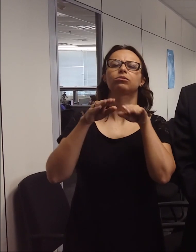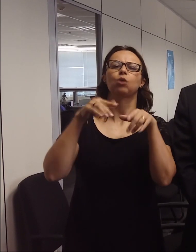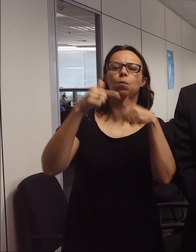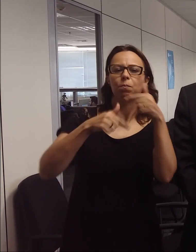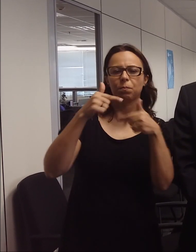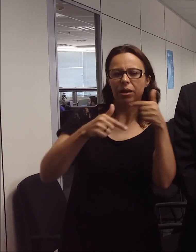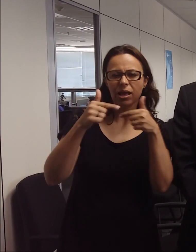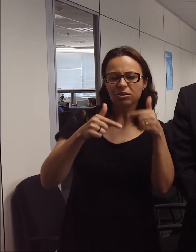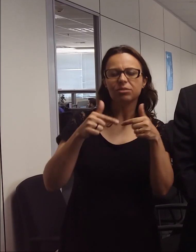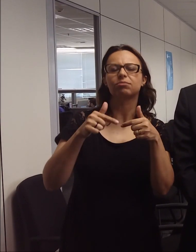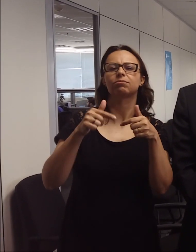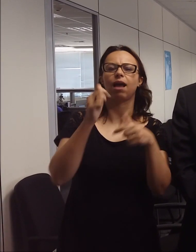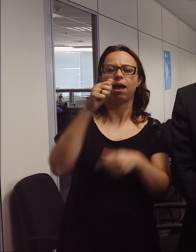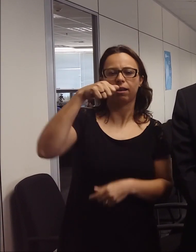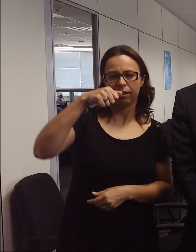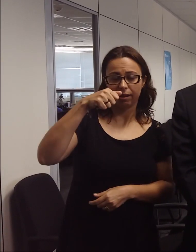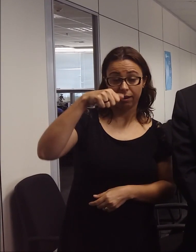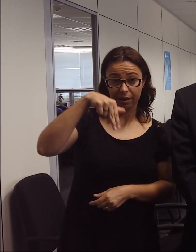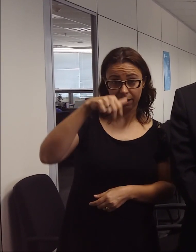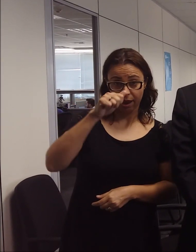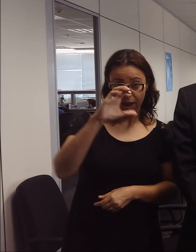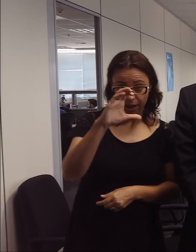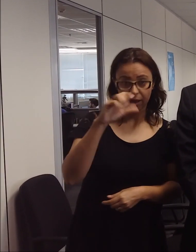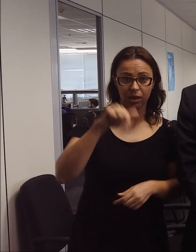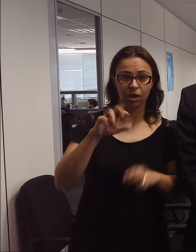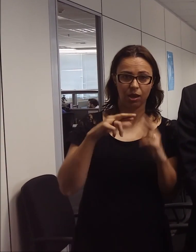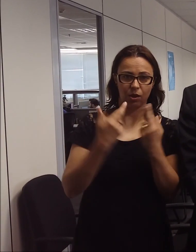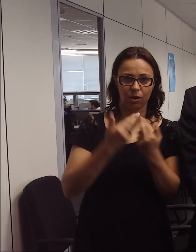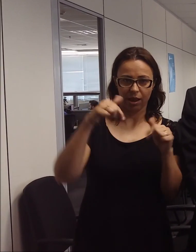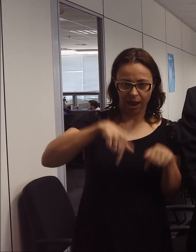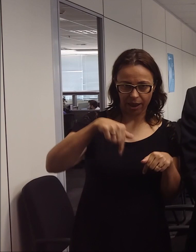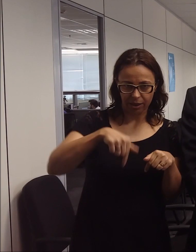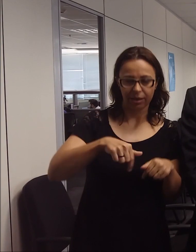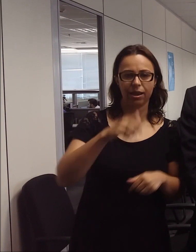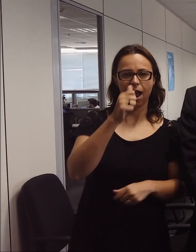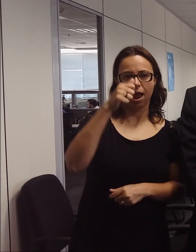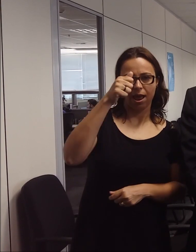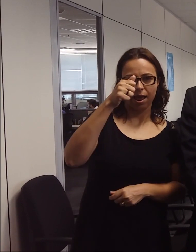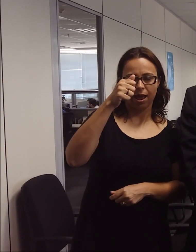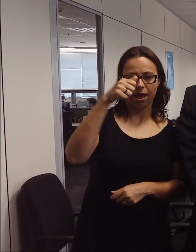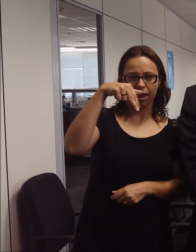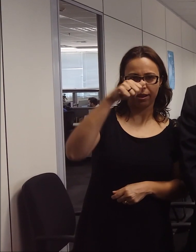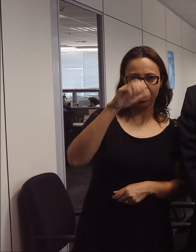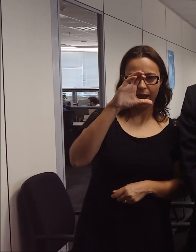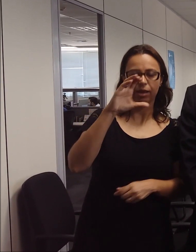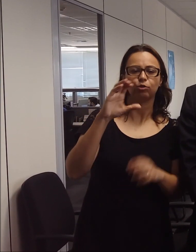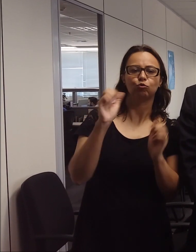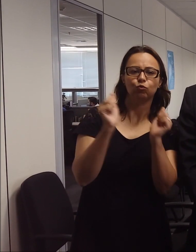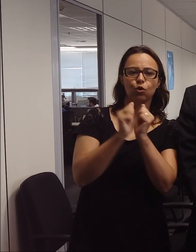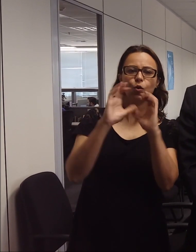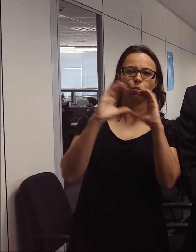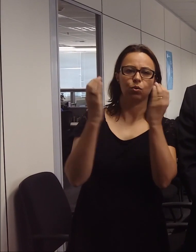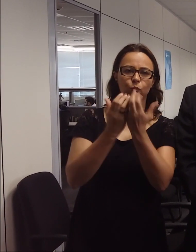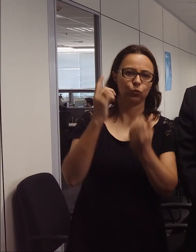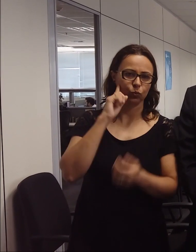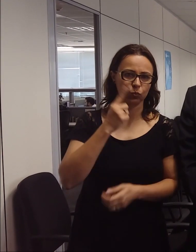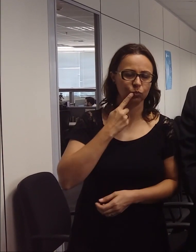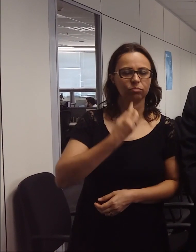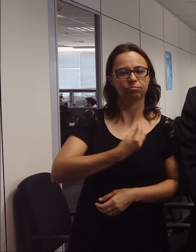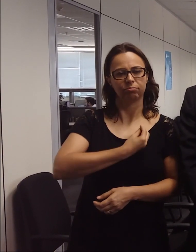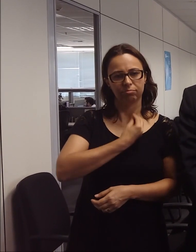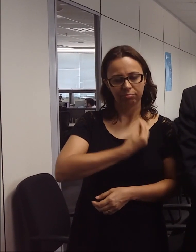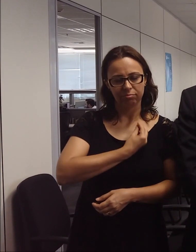Hoje nós realizamos uma reunião aqui nas dependências da ANAC com a comunidade surda, onde tivemos